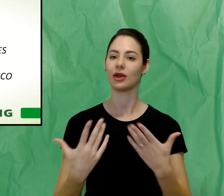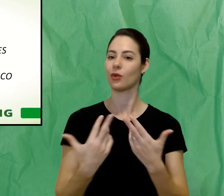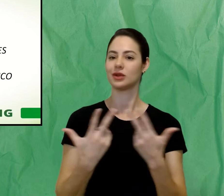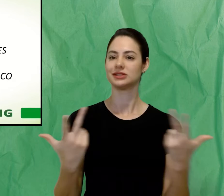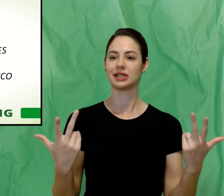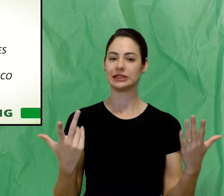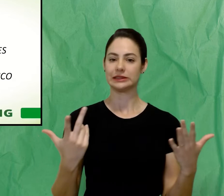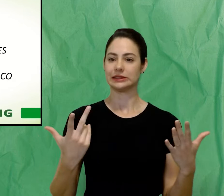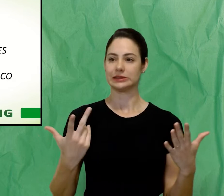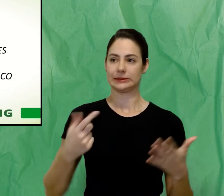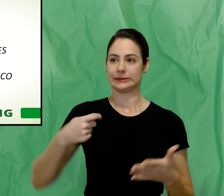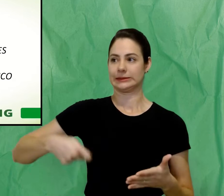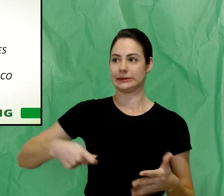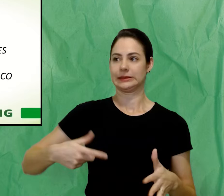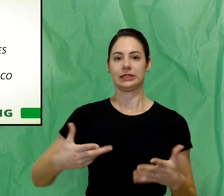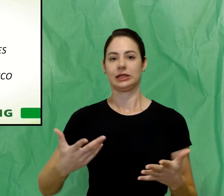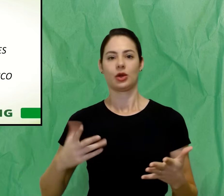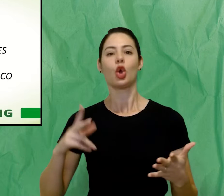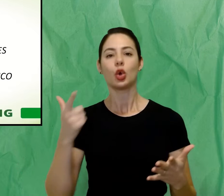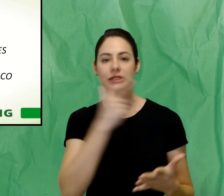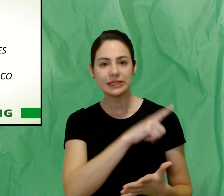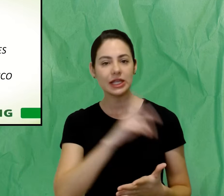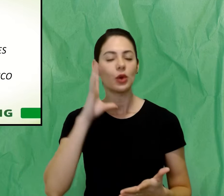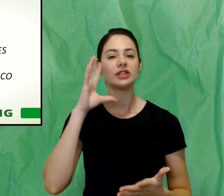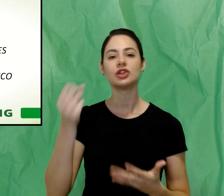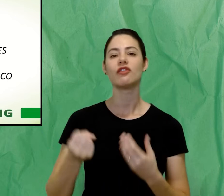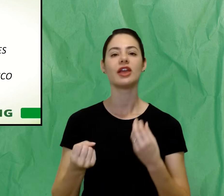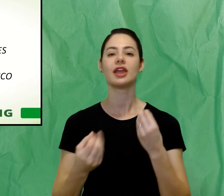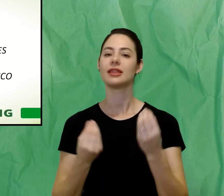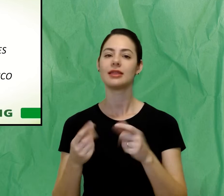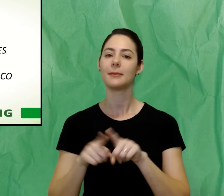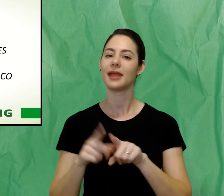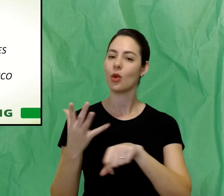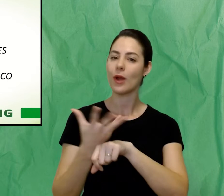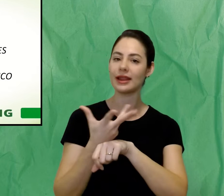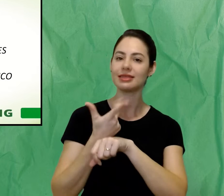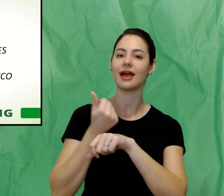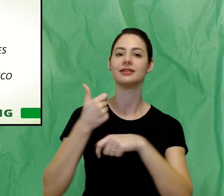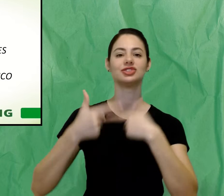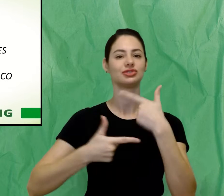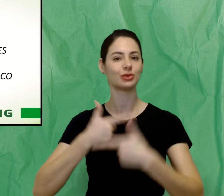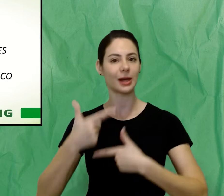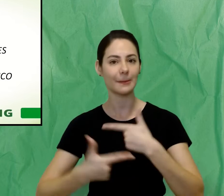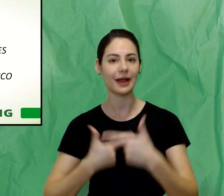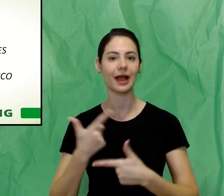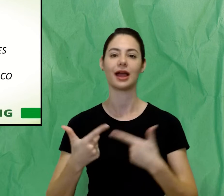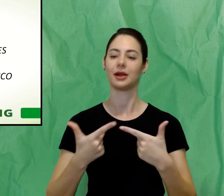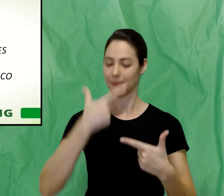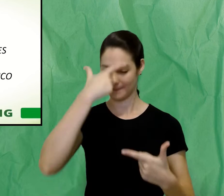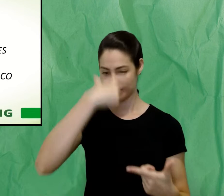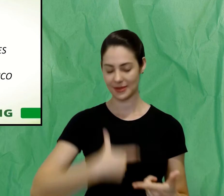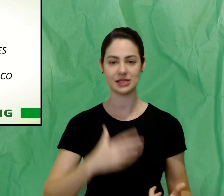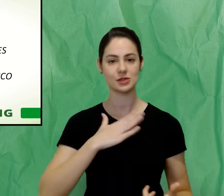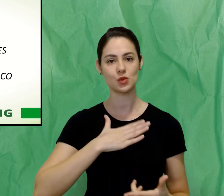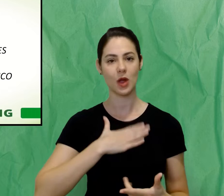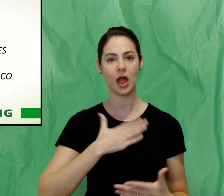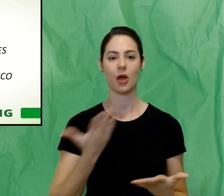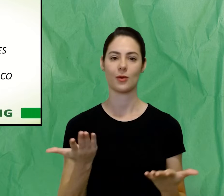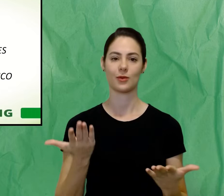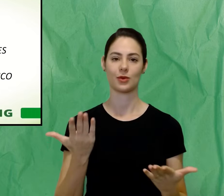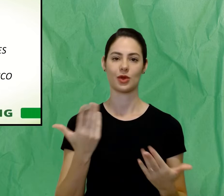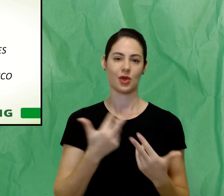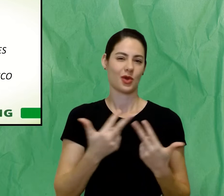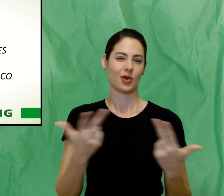saiu bem numa situação de pressão, e quais são as suas qualidades no trabalho, qualidades